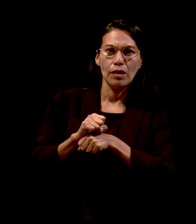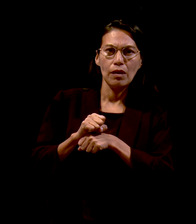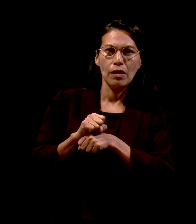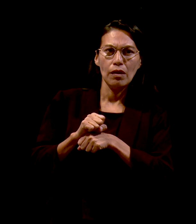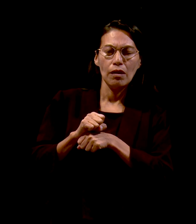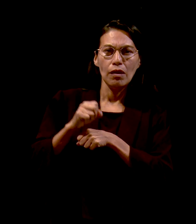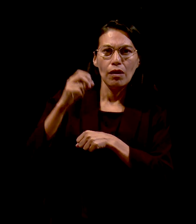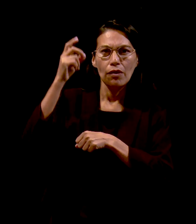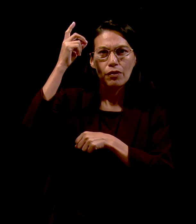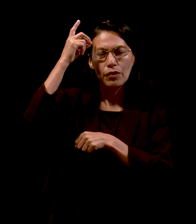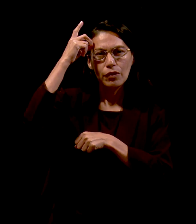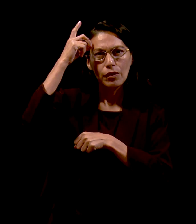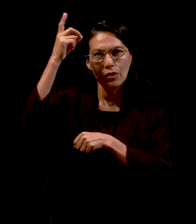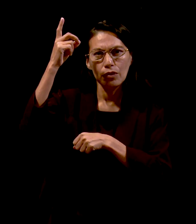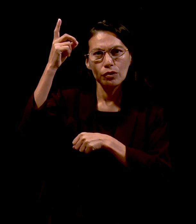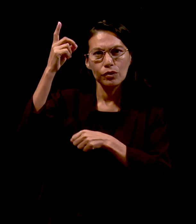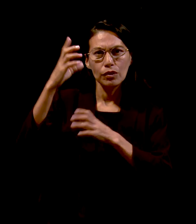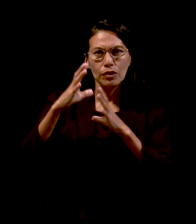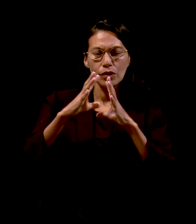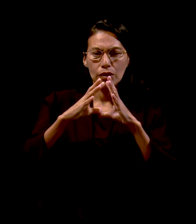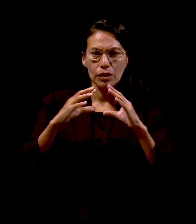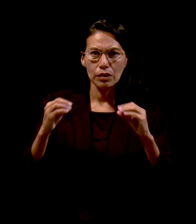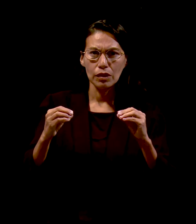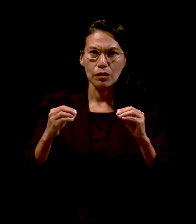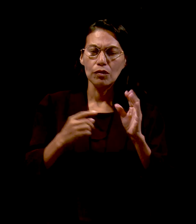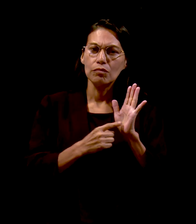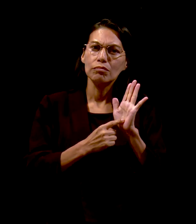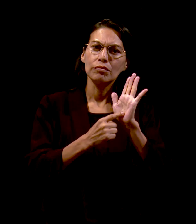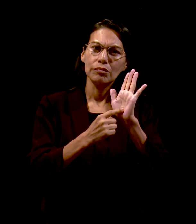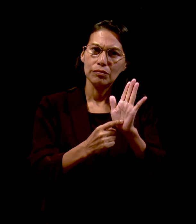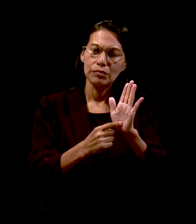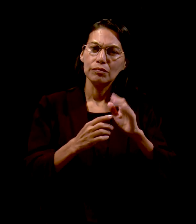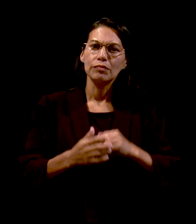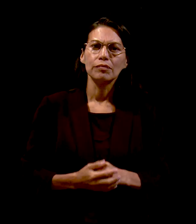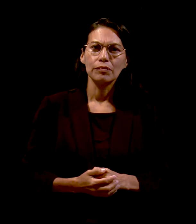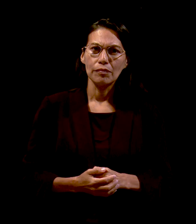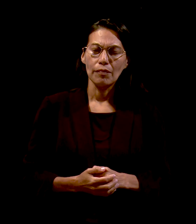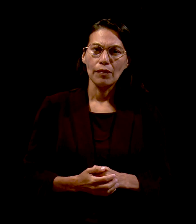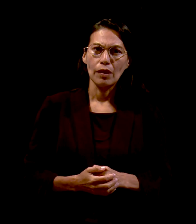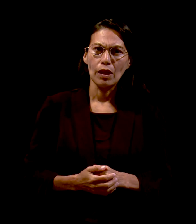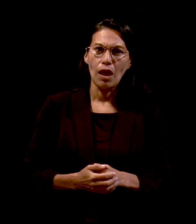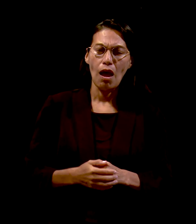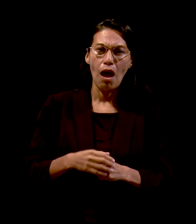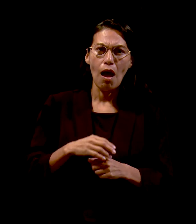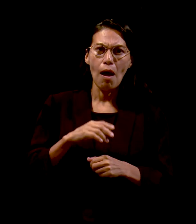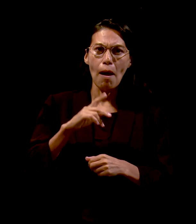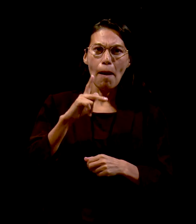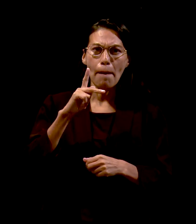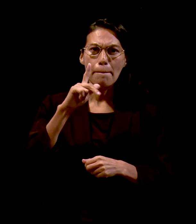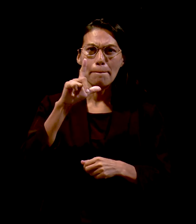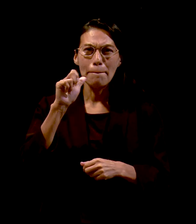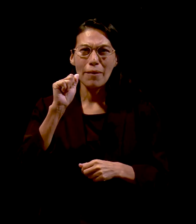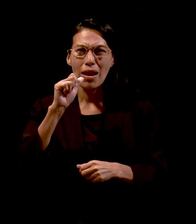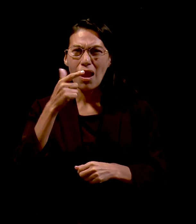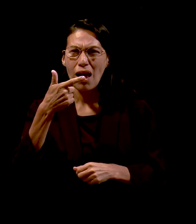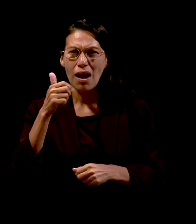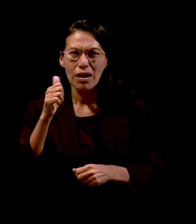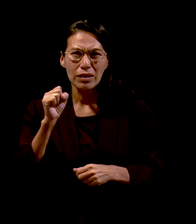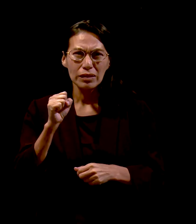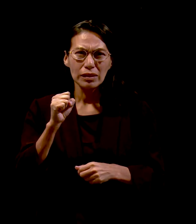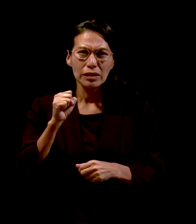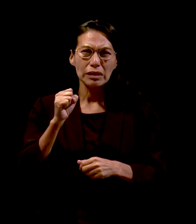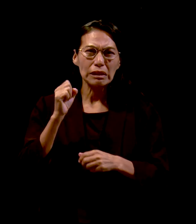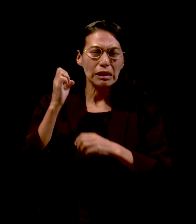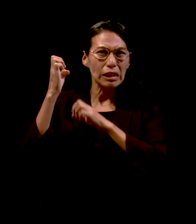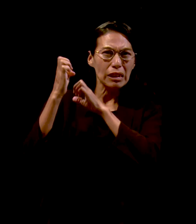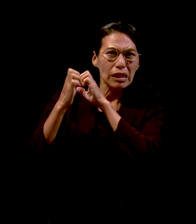dios se presenta como tu sanador ninguna de las plagas que vinieron sobre egipto vendrá sobre